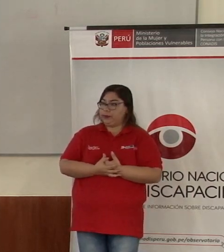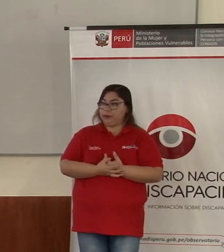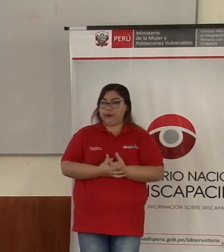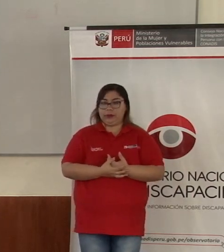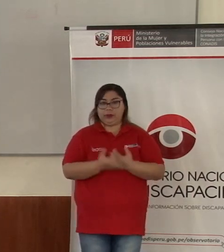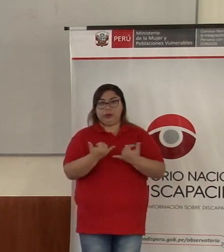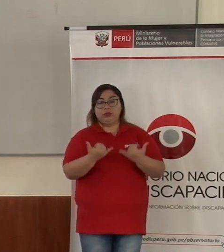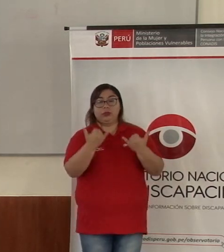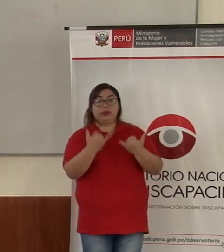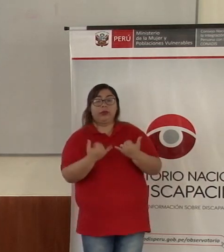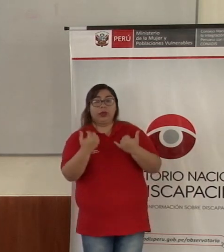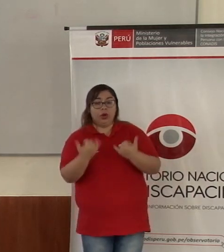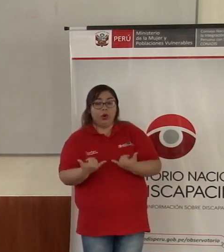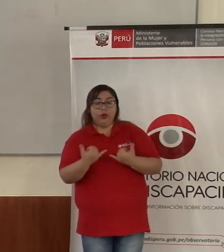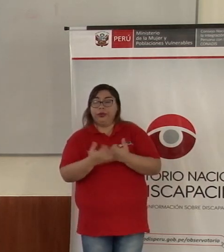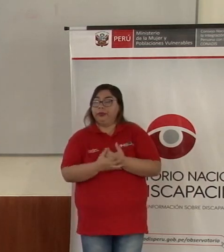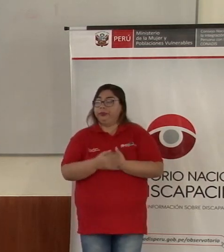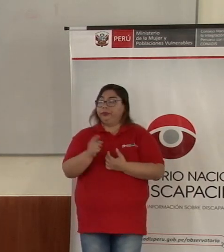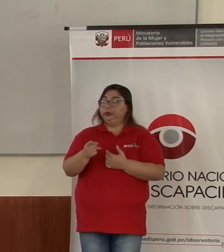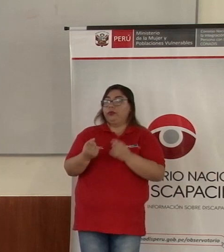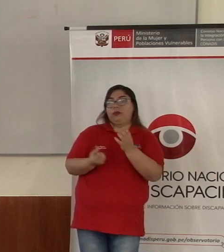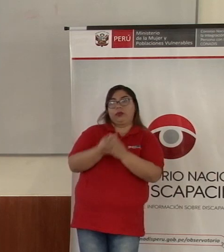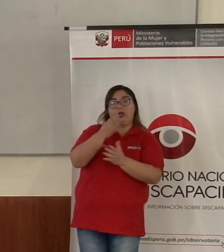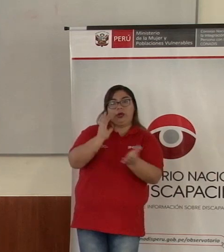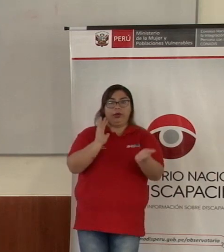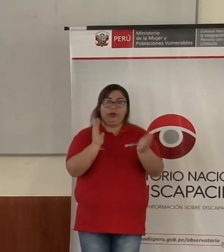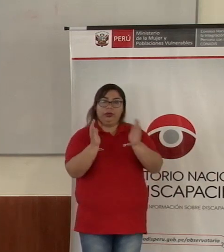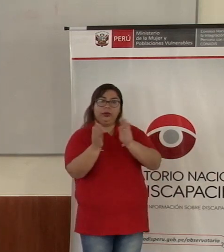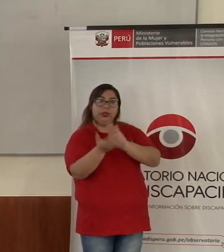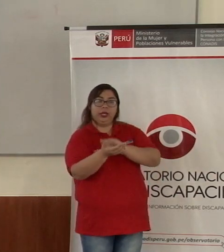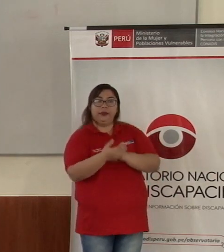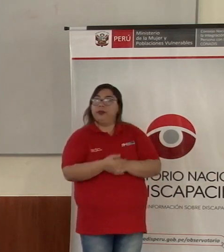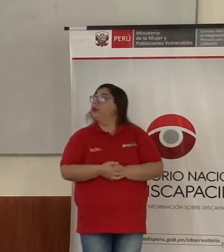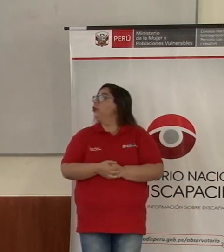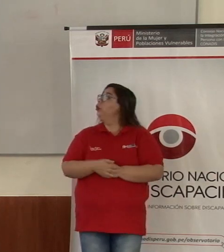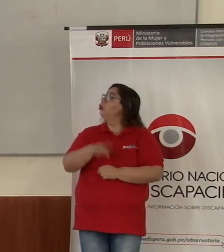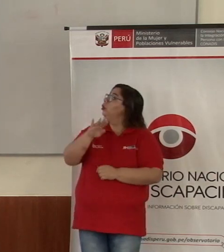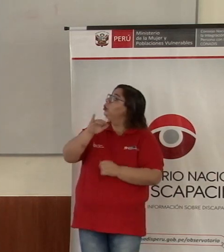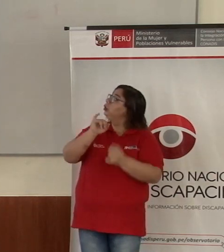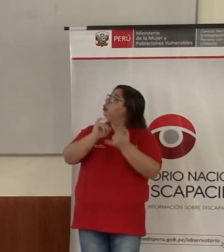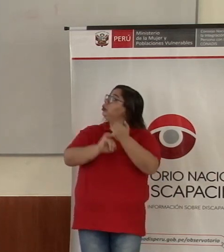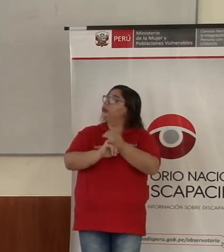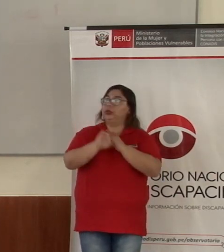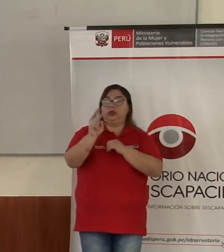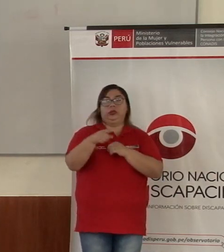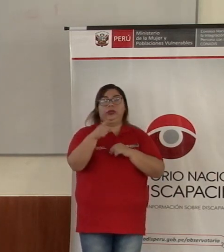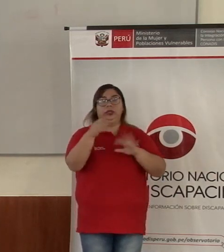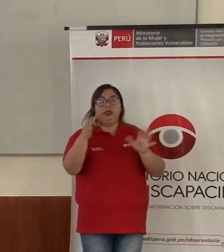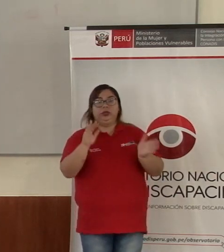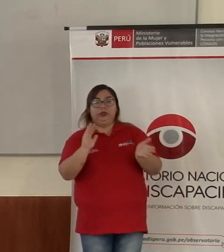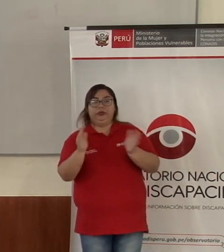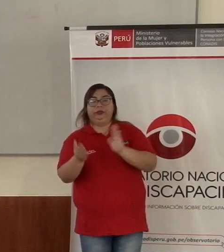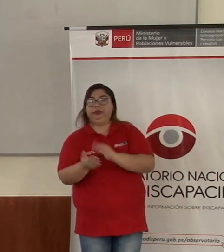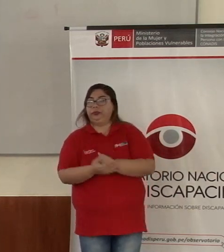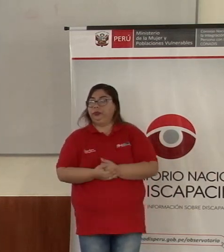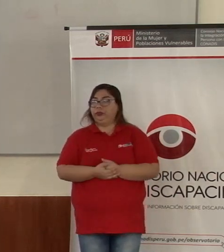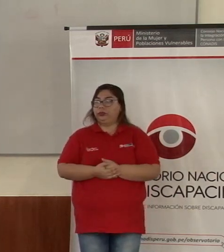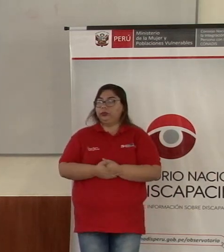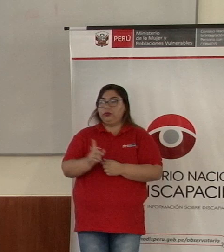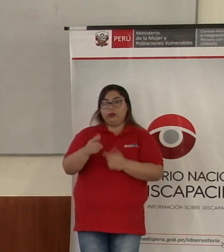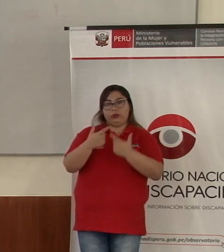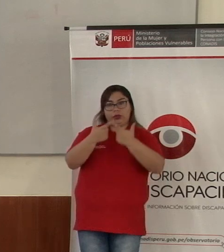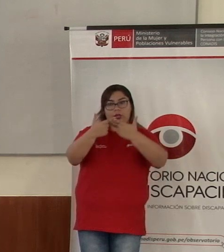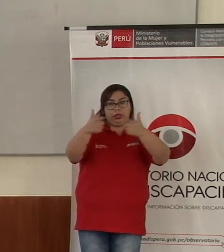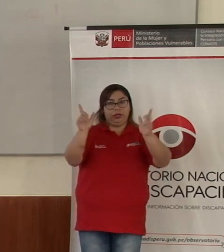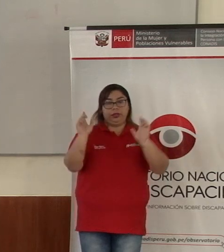¿cómo está hoy día con la reforma que ha habido del Código 4 de septiembre de 2018? Son